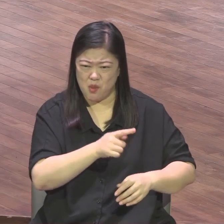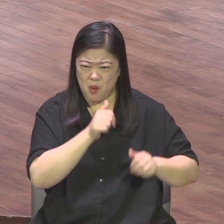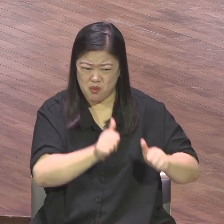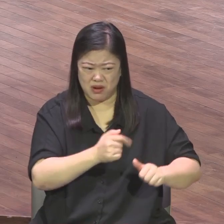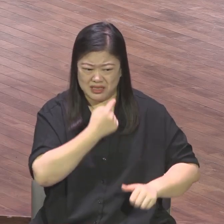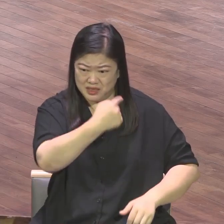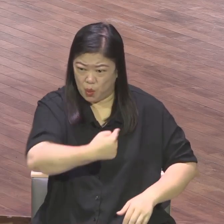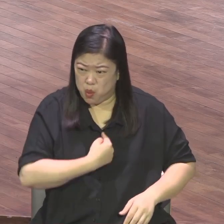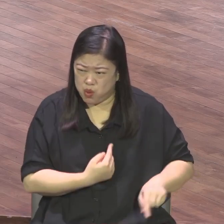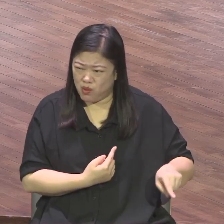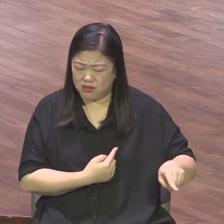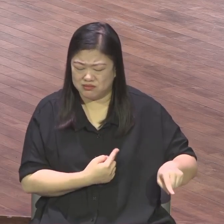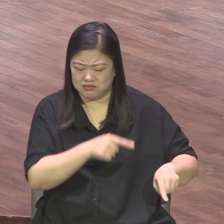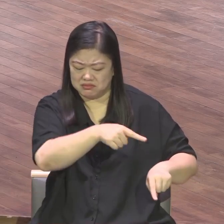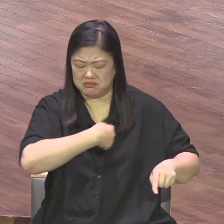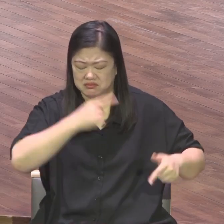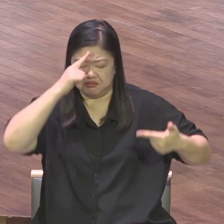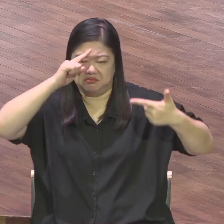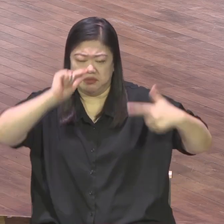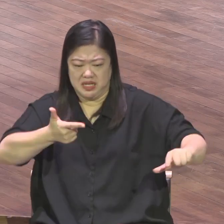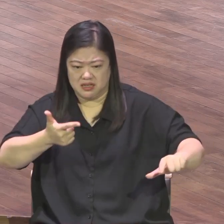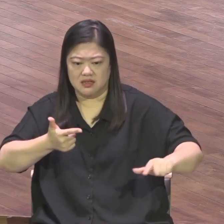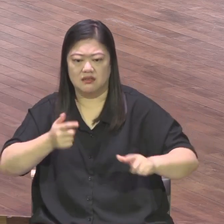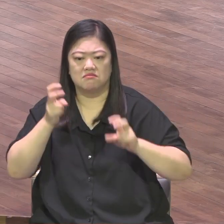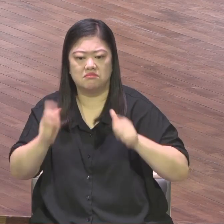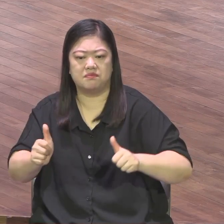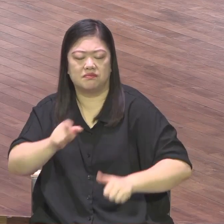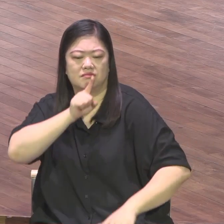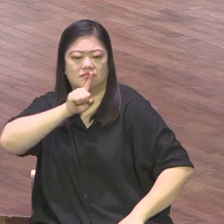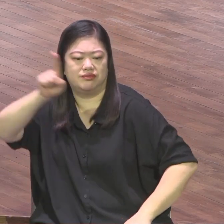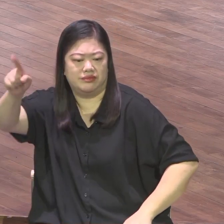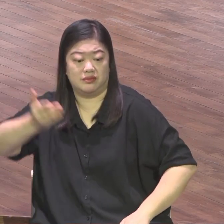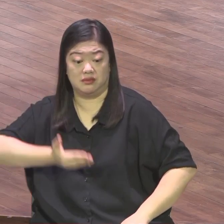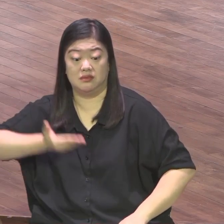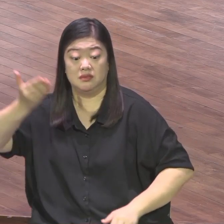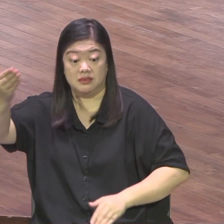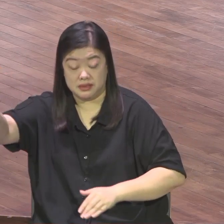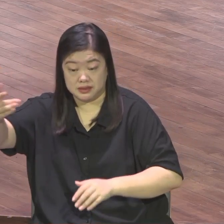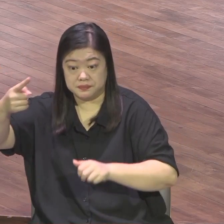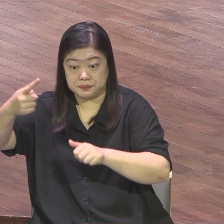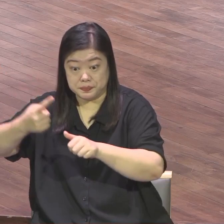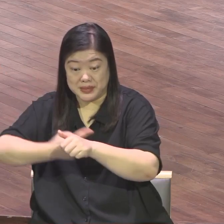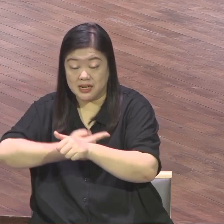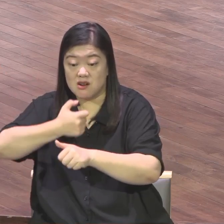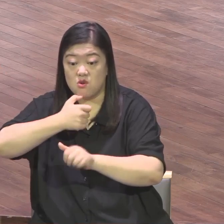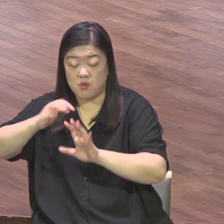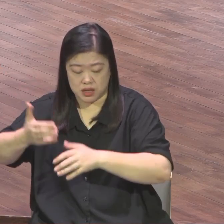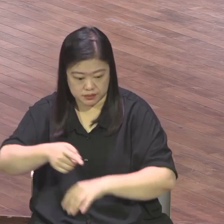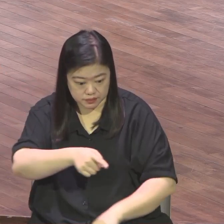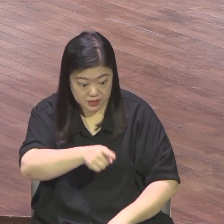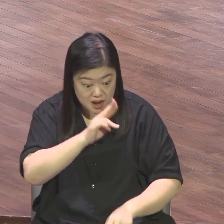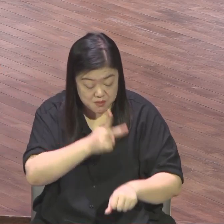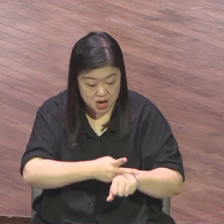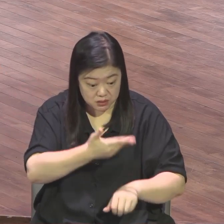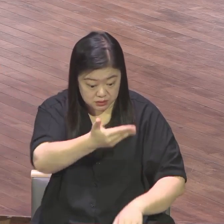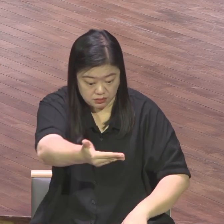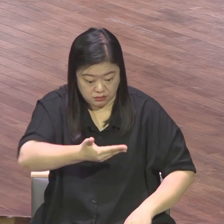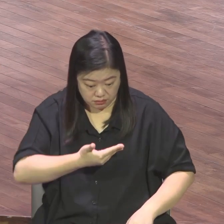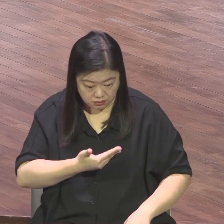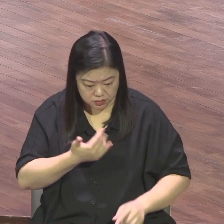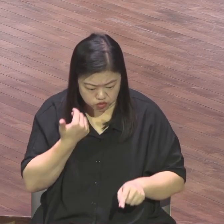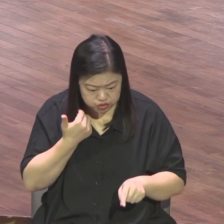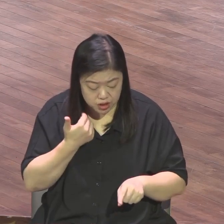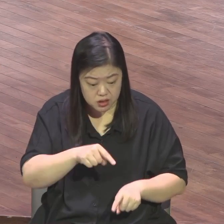했냐? 바로 기도의 망대를 세웠습니다. 로마를 향한 언약적 비전, 이 성취되기를 기도한